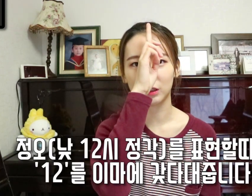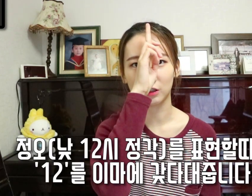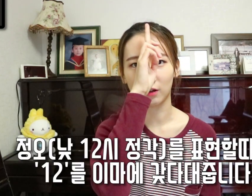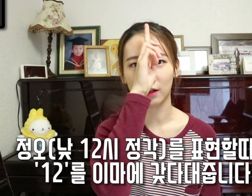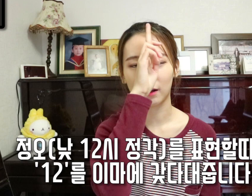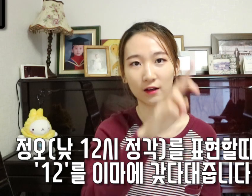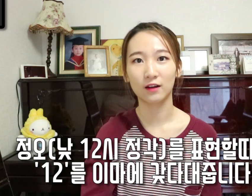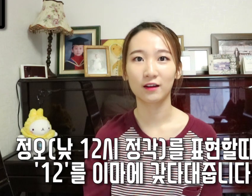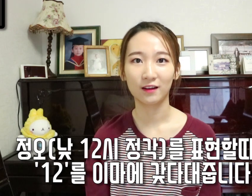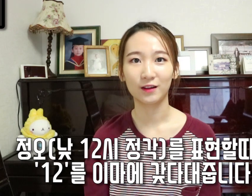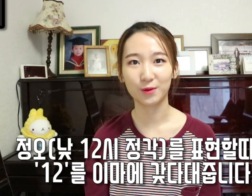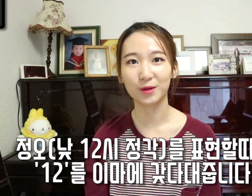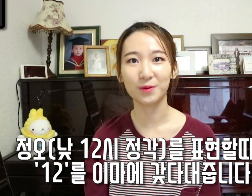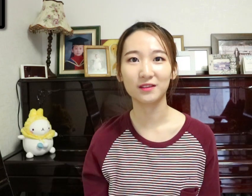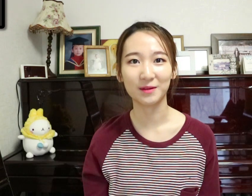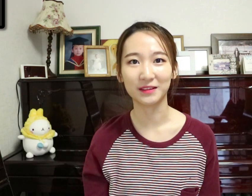12시 정각. 이렇게 표현을 합니다.